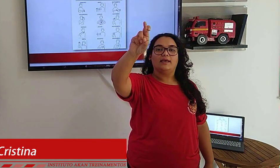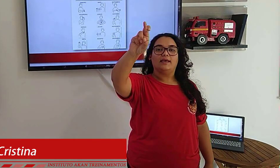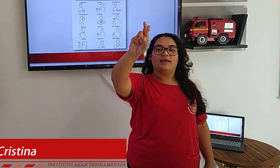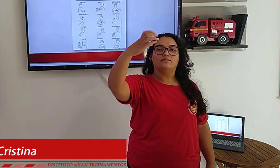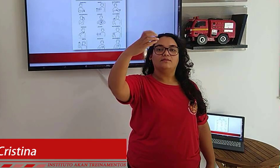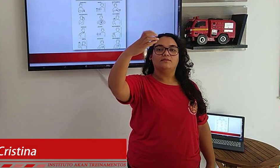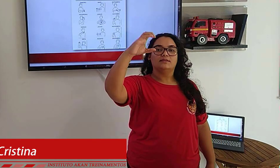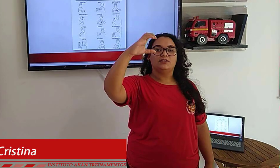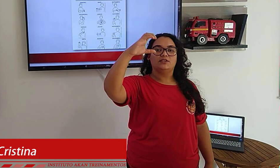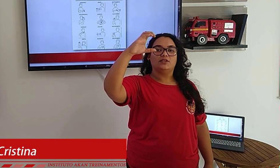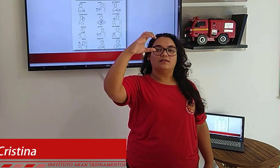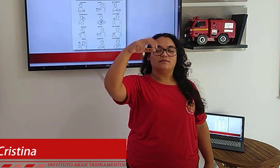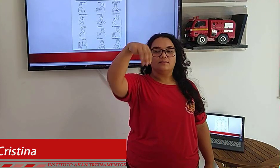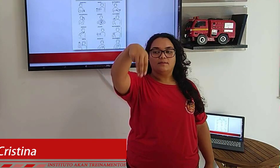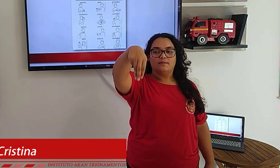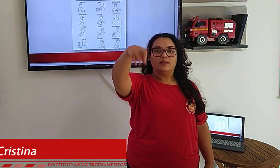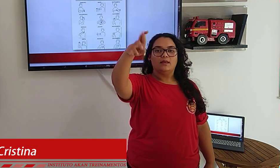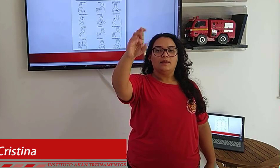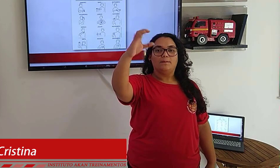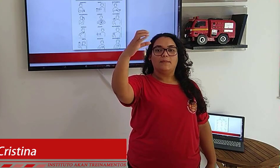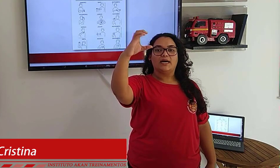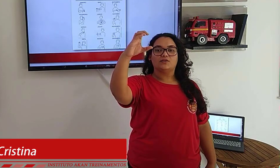R, C cedilha. Março.